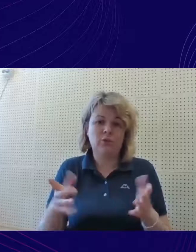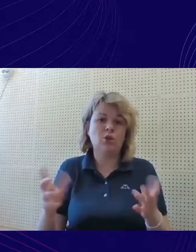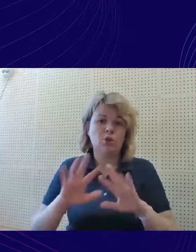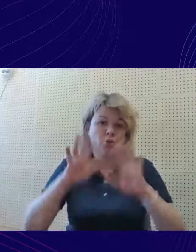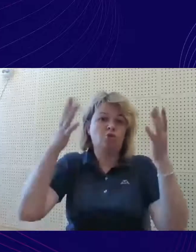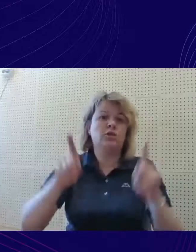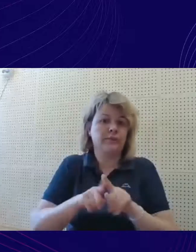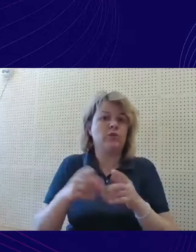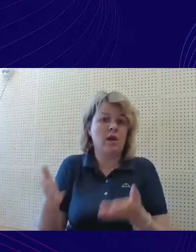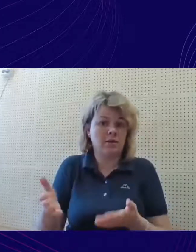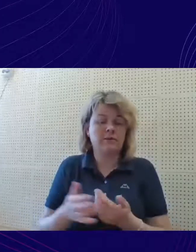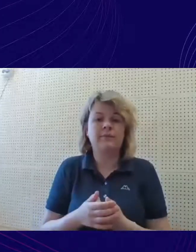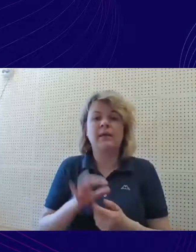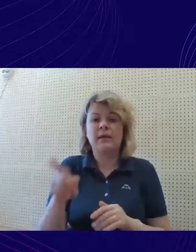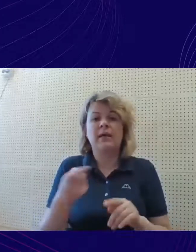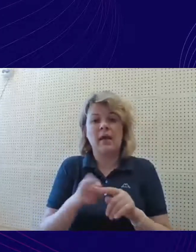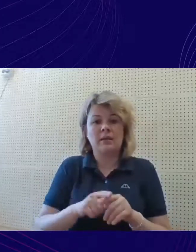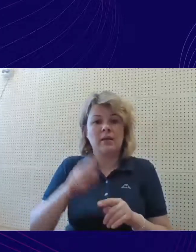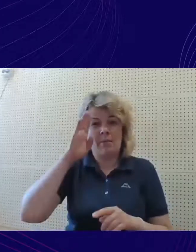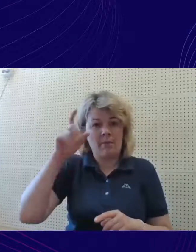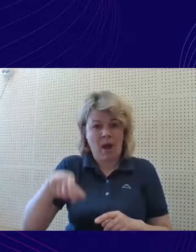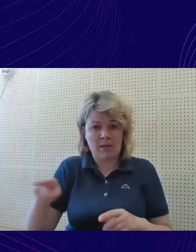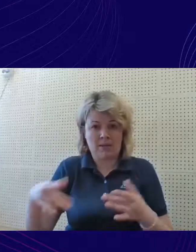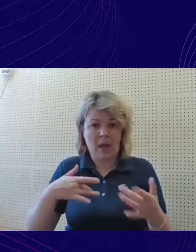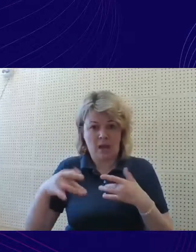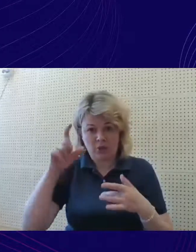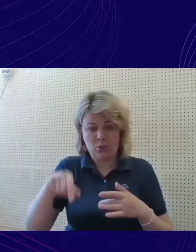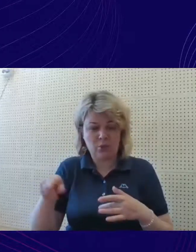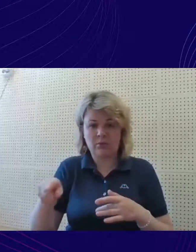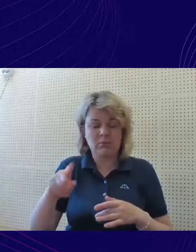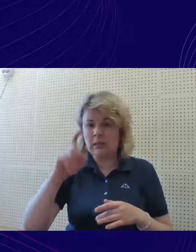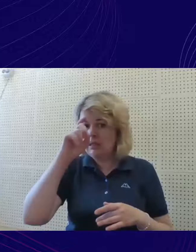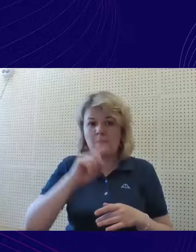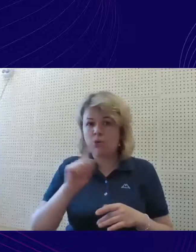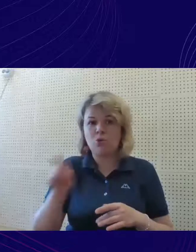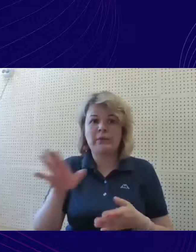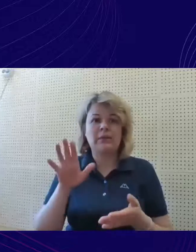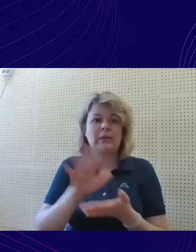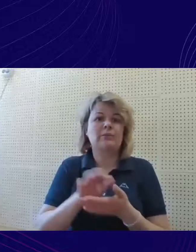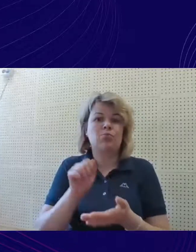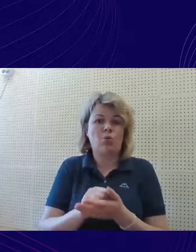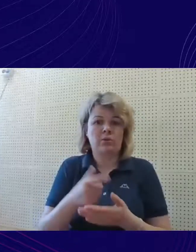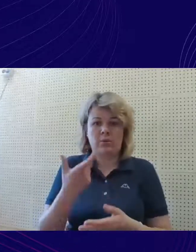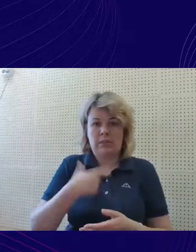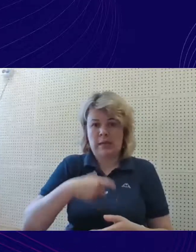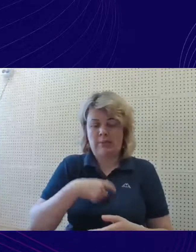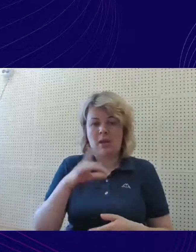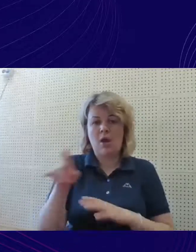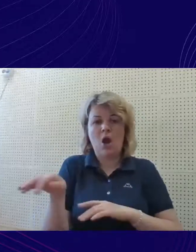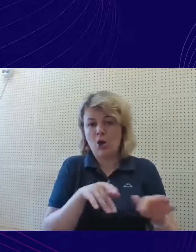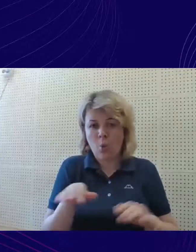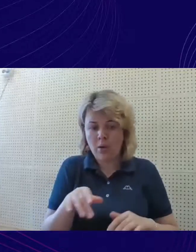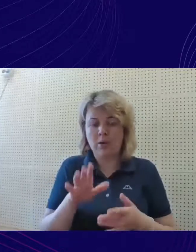да? И этот парень так и не понял, что он испортил себе роль и что он испортил себе